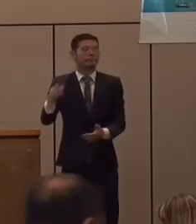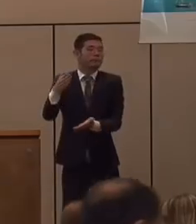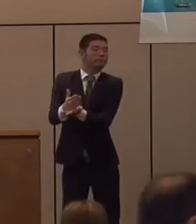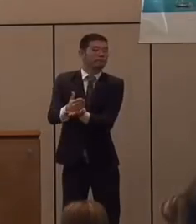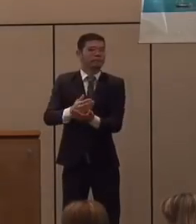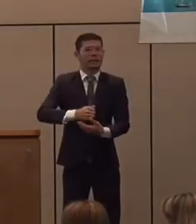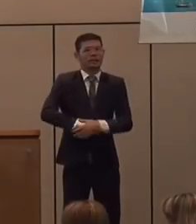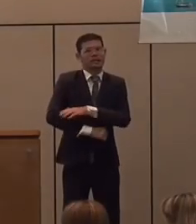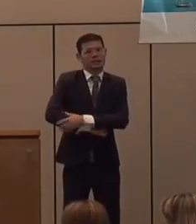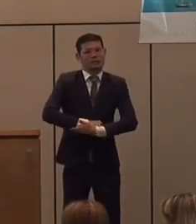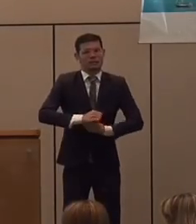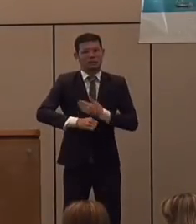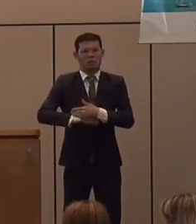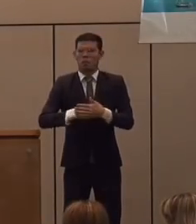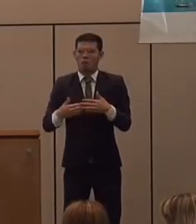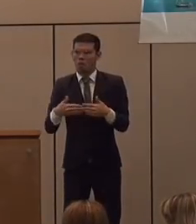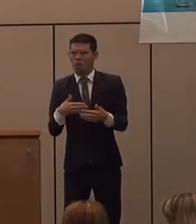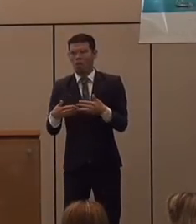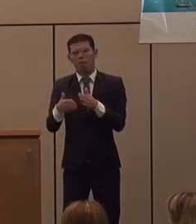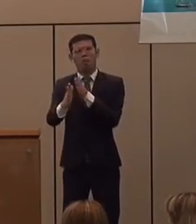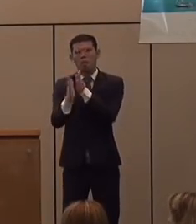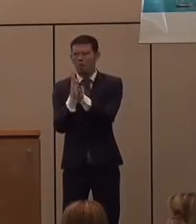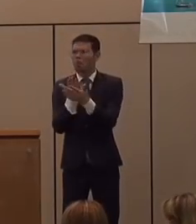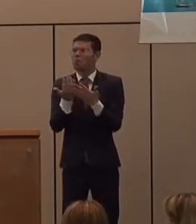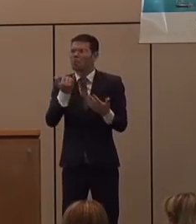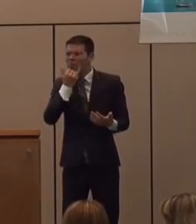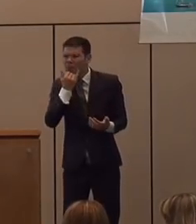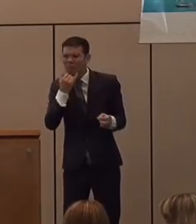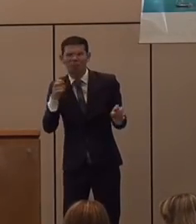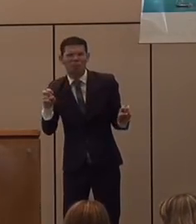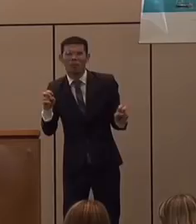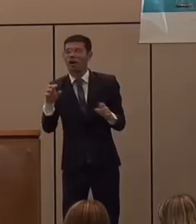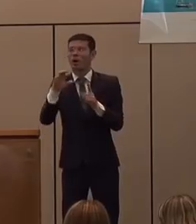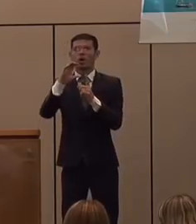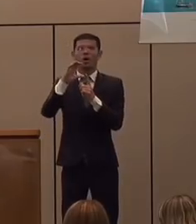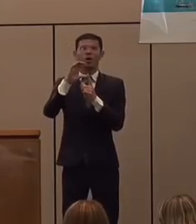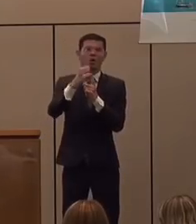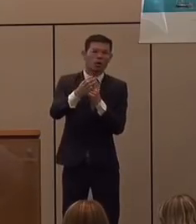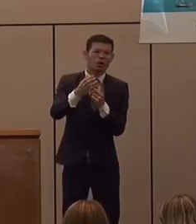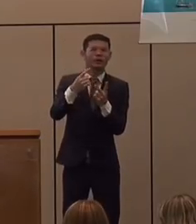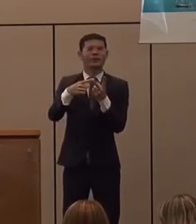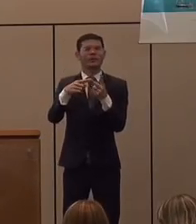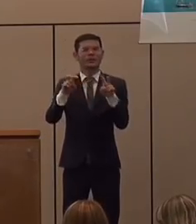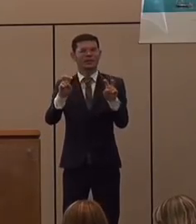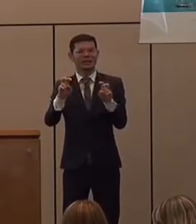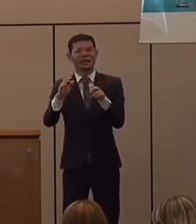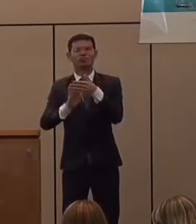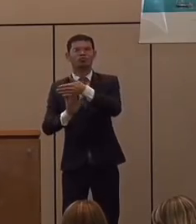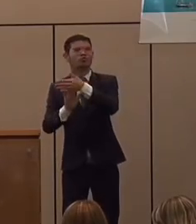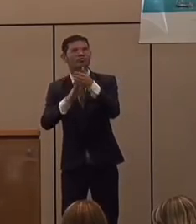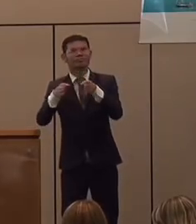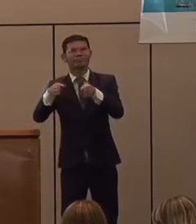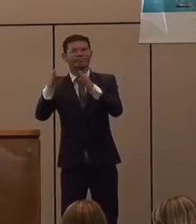pero nos puede nos puede contar qué es lo que estamos haciendo en el futuro en infraestructura y tenemos varios